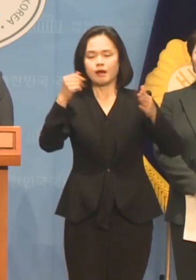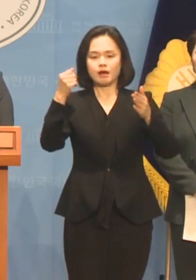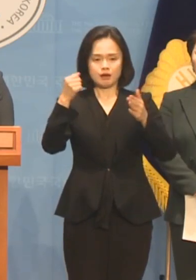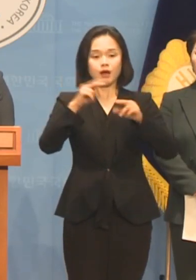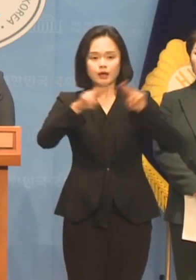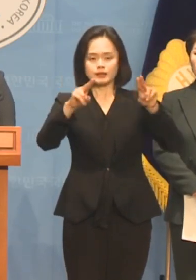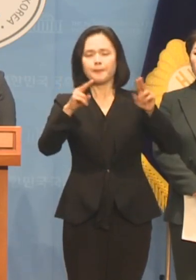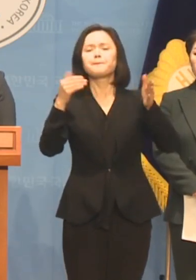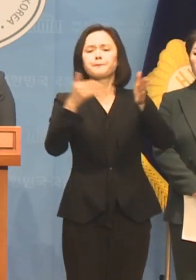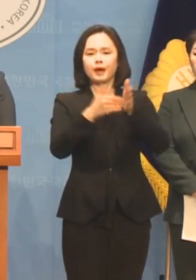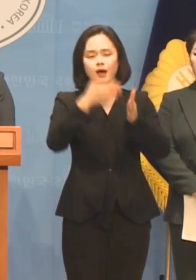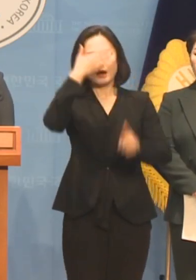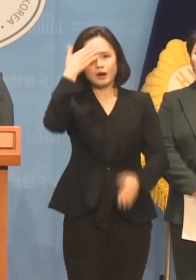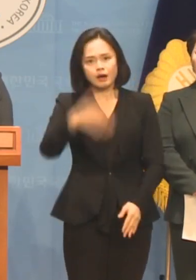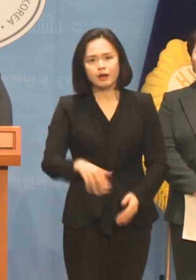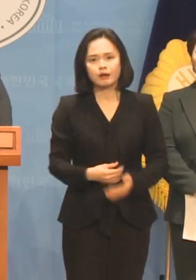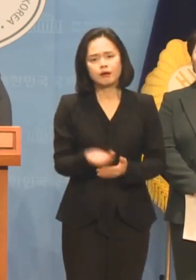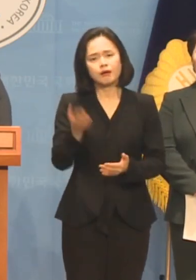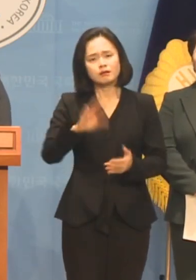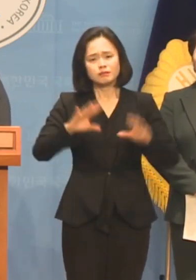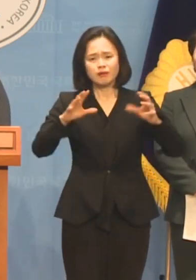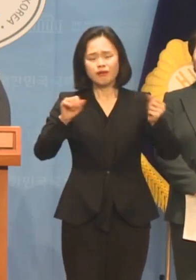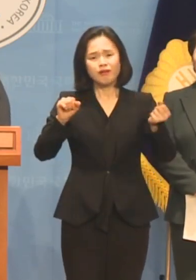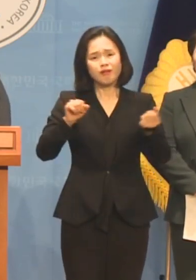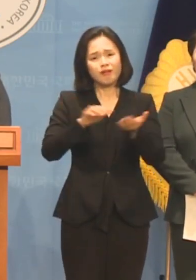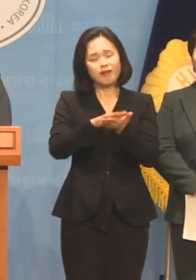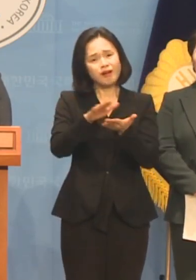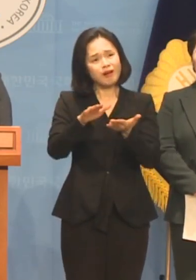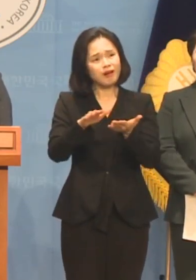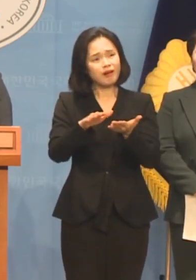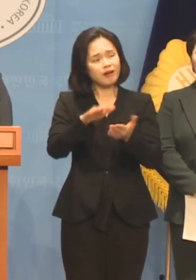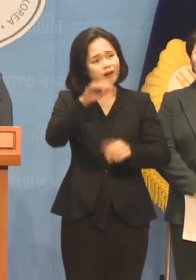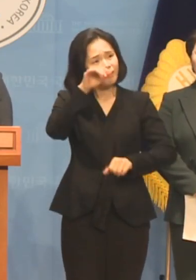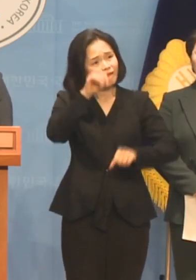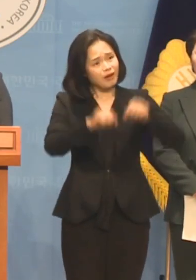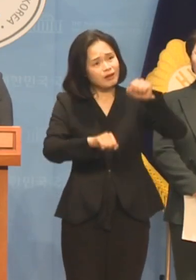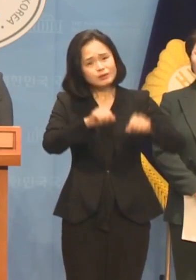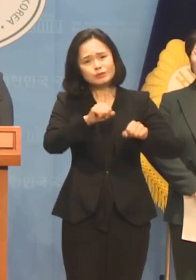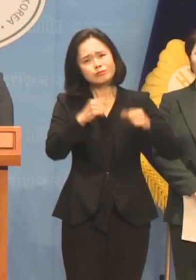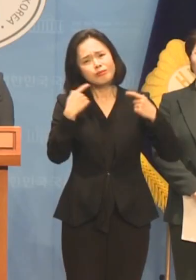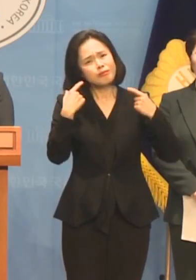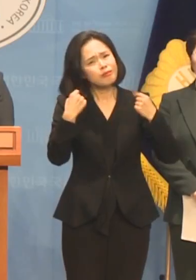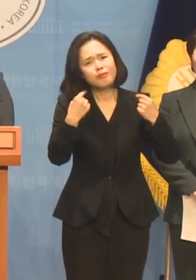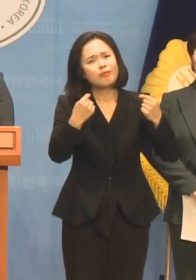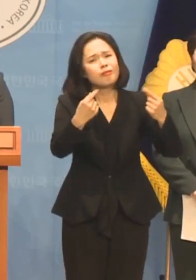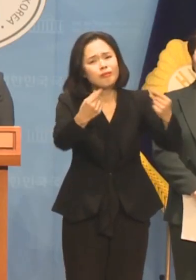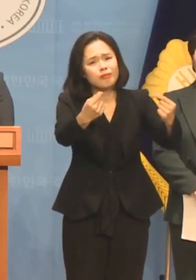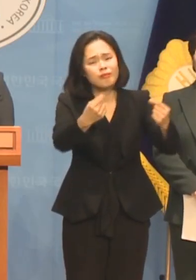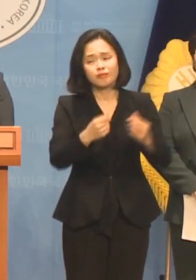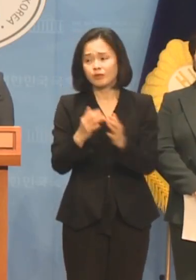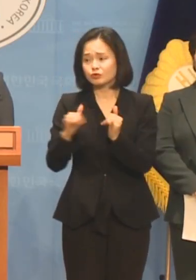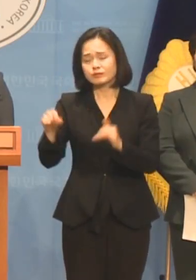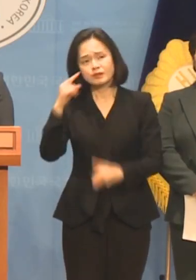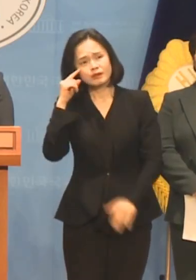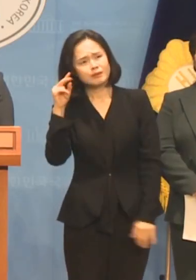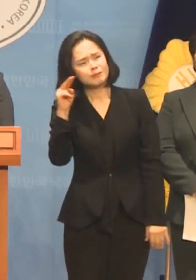진행 중이고 그것을 지켜보고 있는 국민과 동원된 장병들의 정신적 고통은 더 악화되고